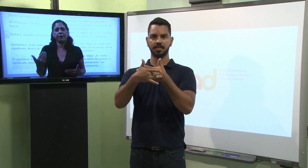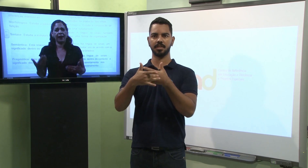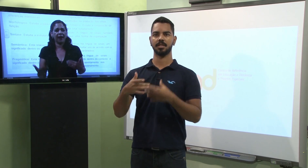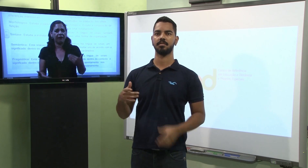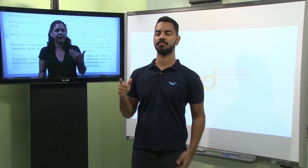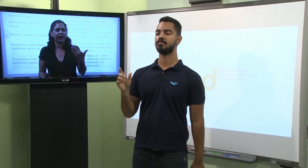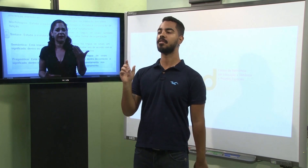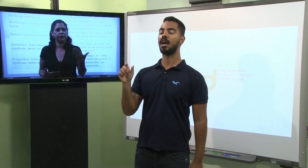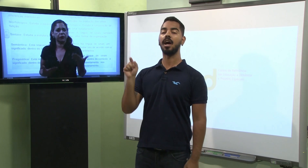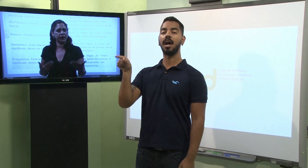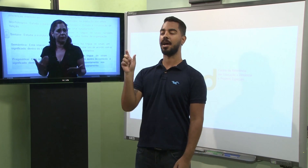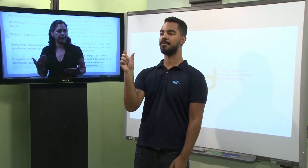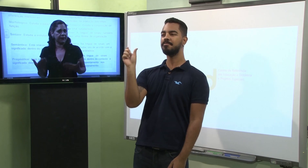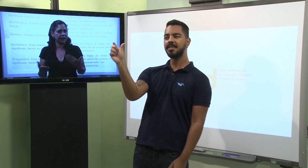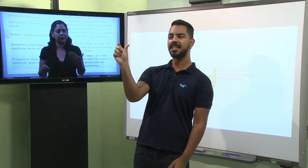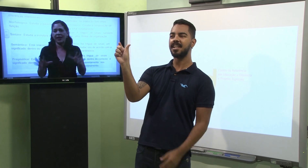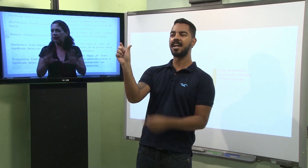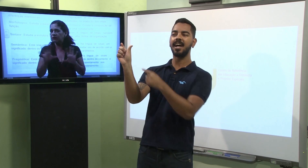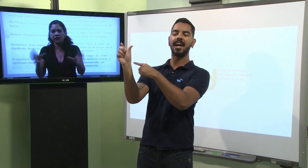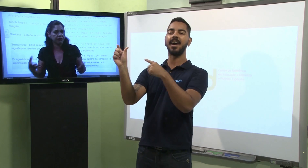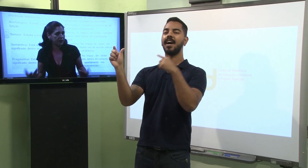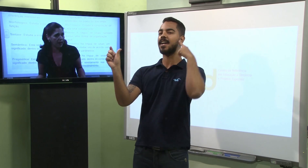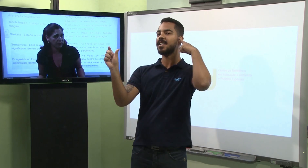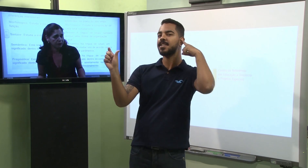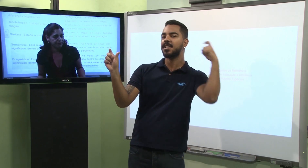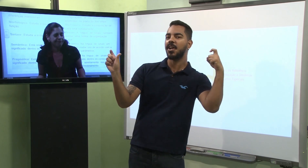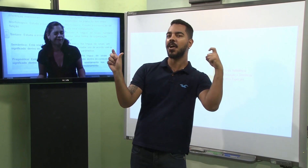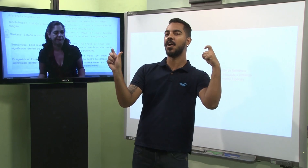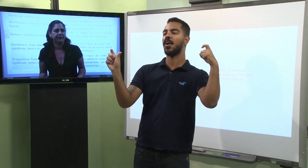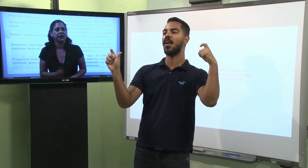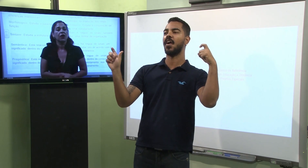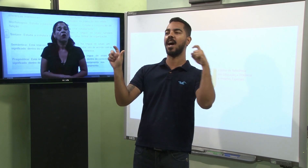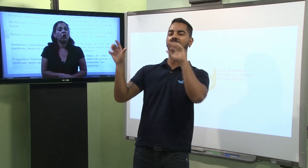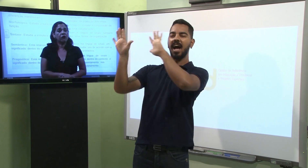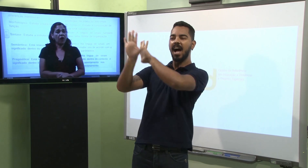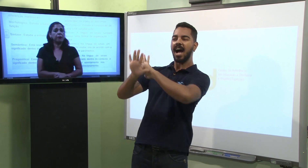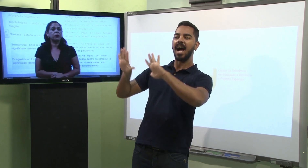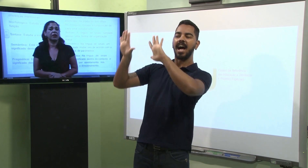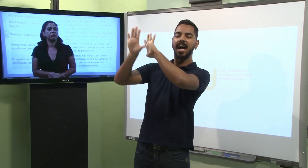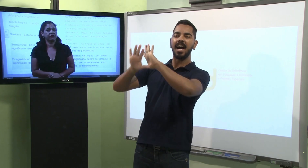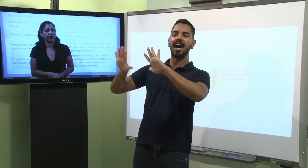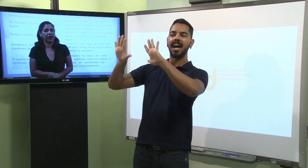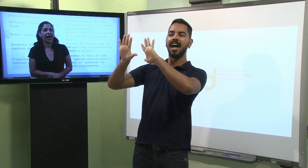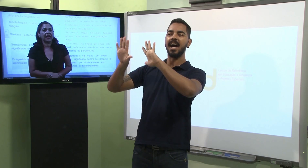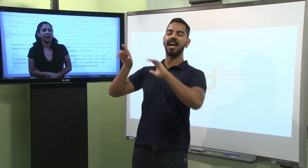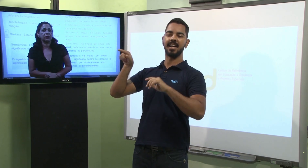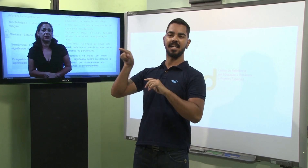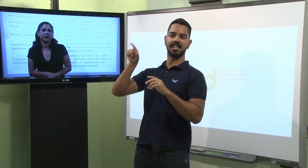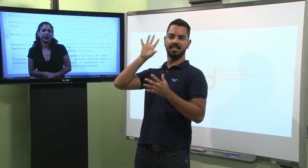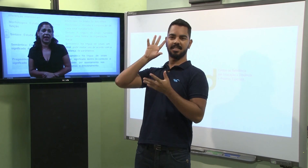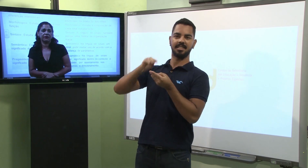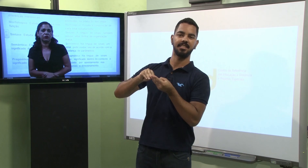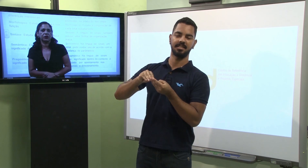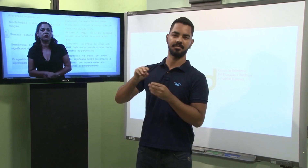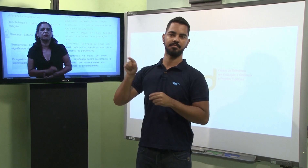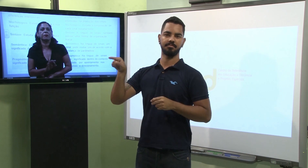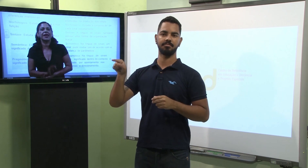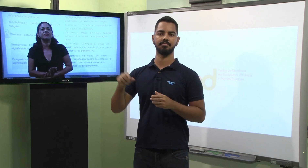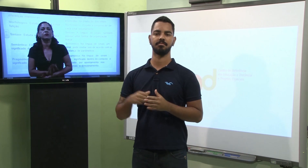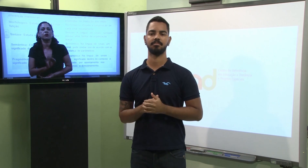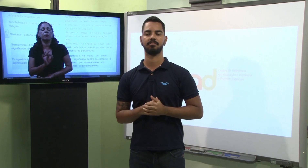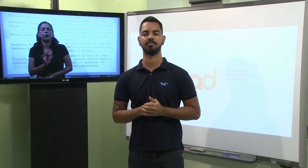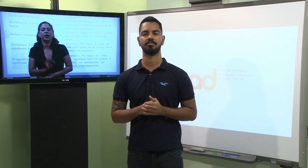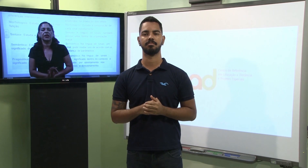é a forma da palavra que é atribuída para determinado significado. Conforme podemos ver, a língua de sinais contém